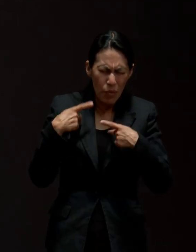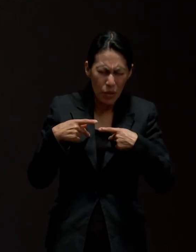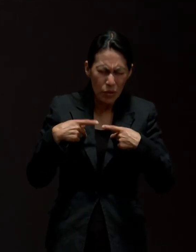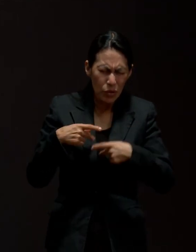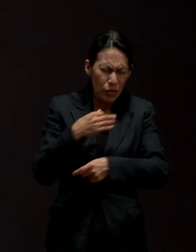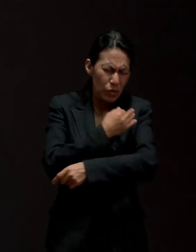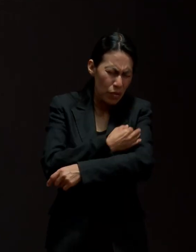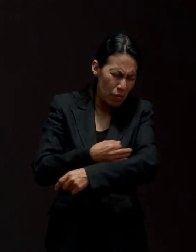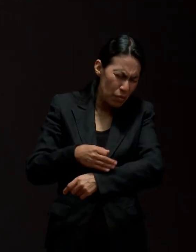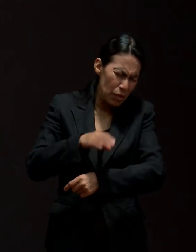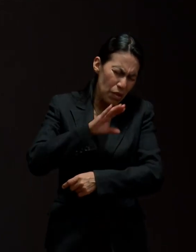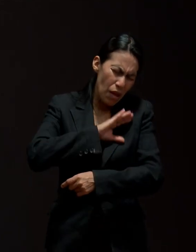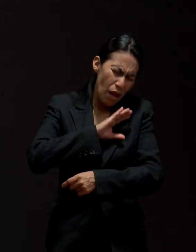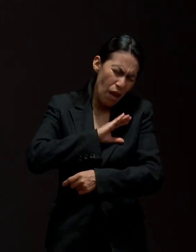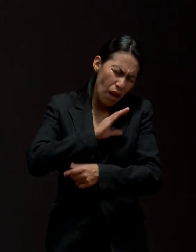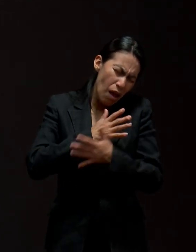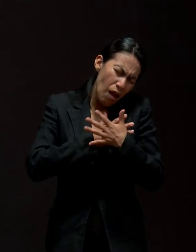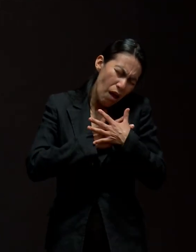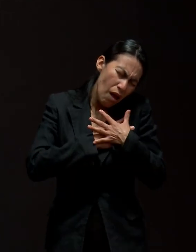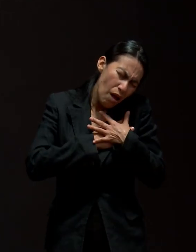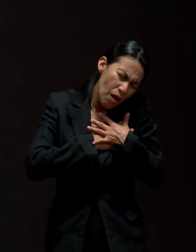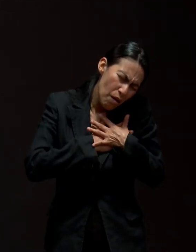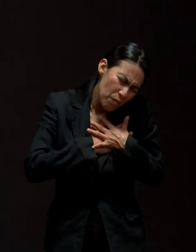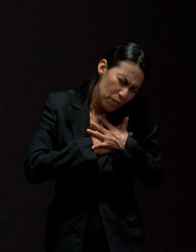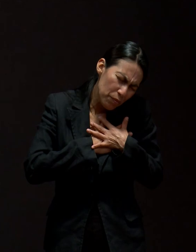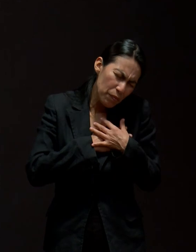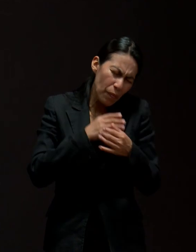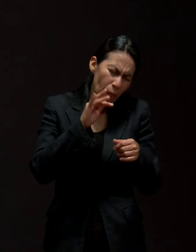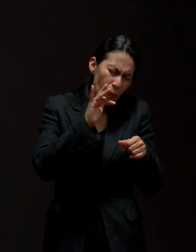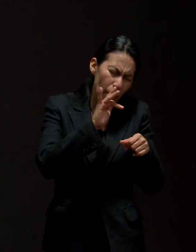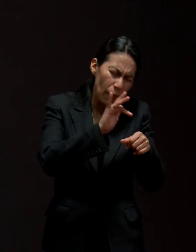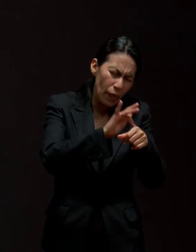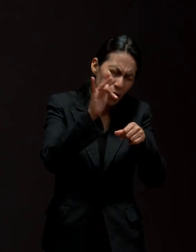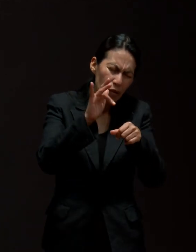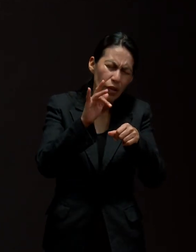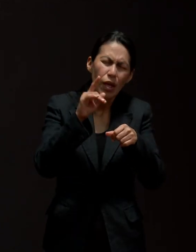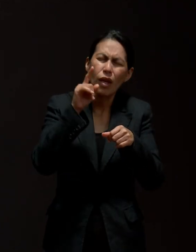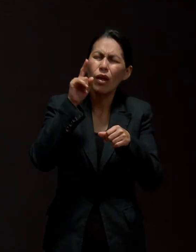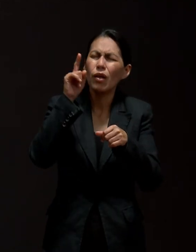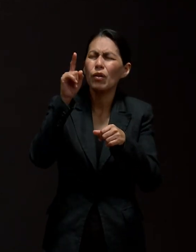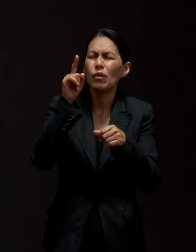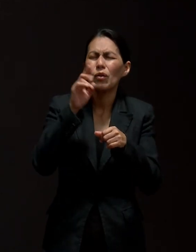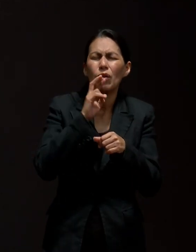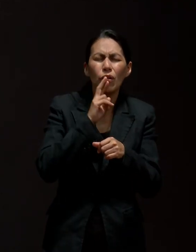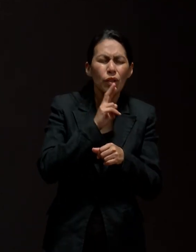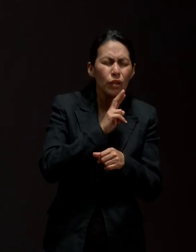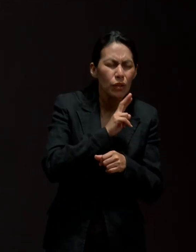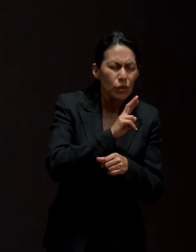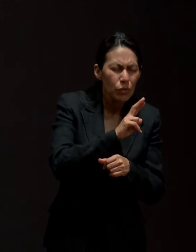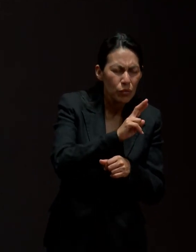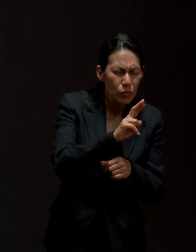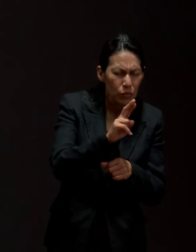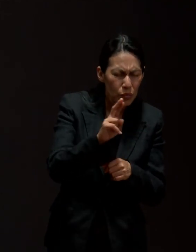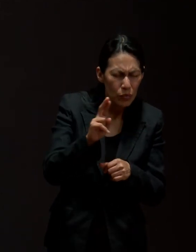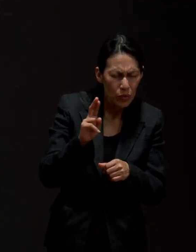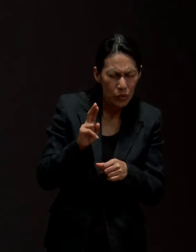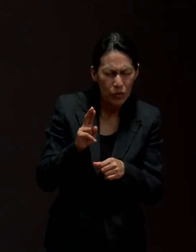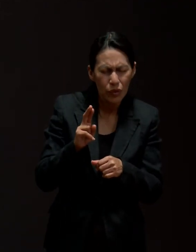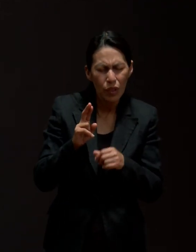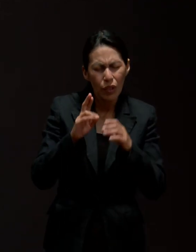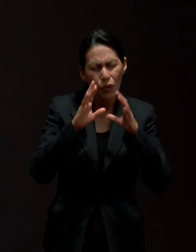oran y respondas así, Señor. Produciendo